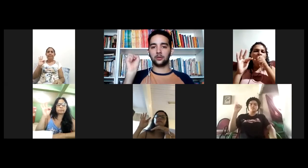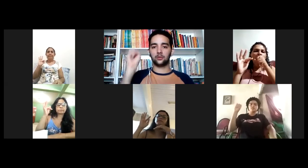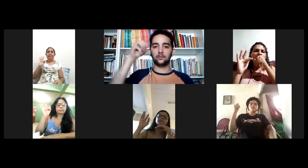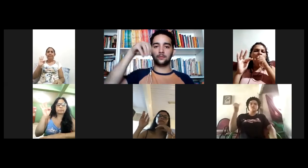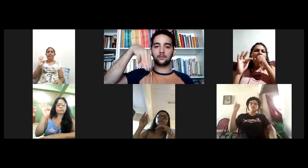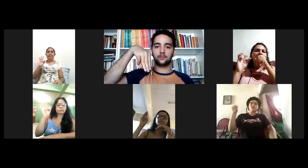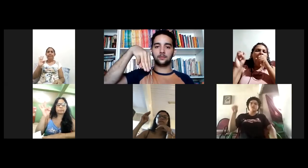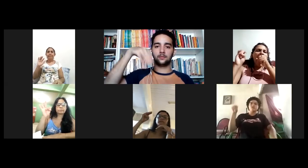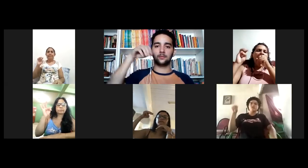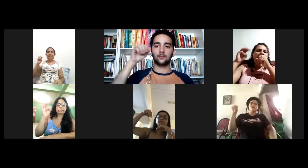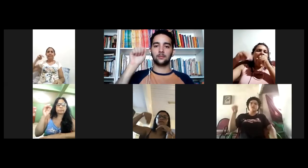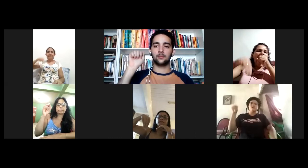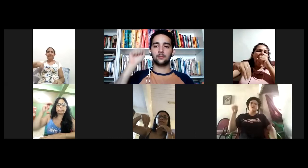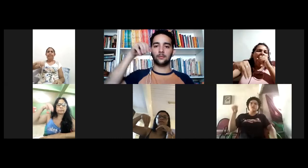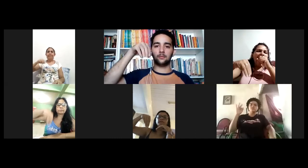Março.